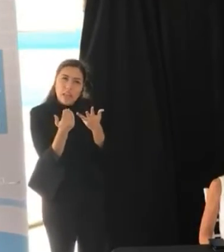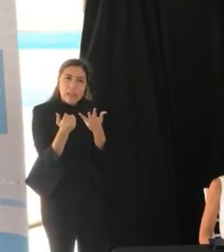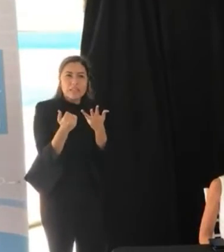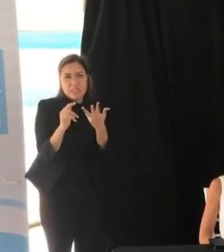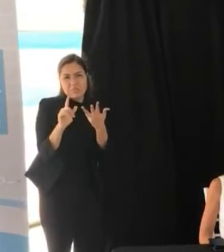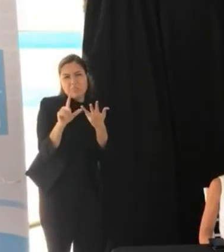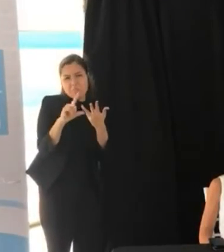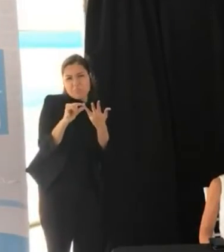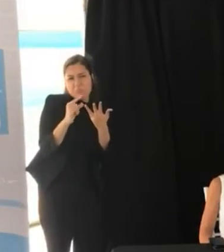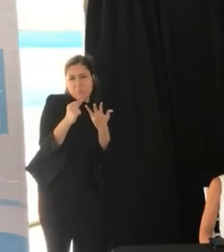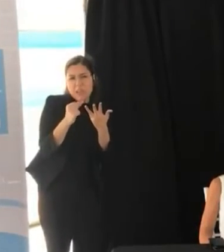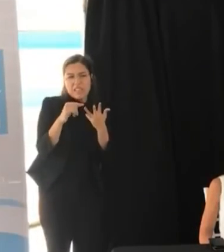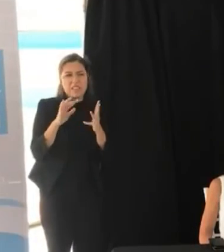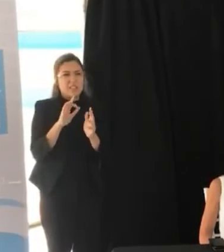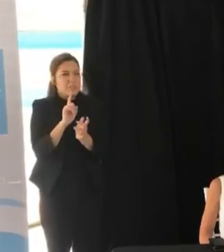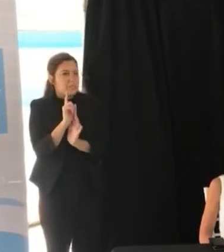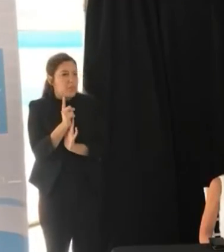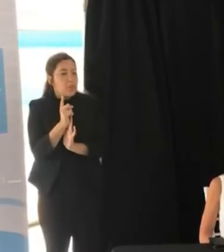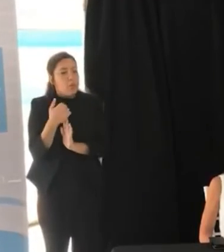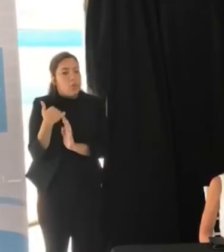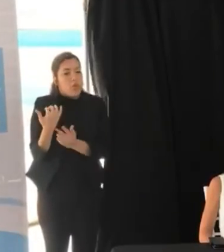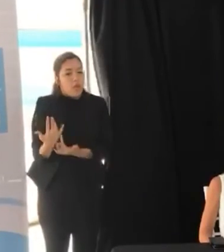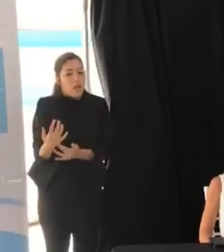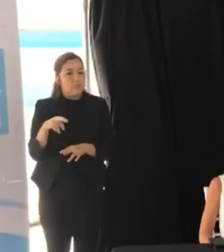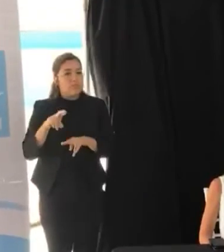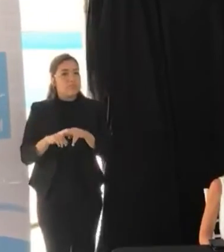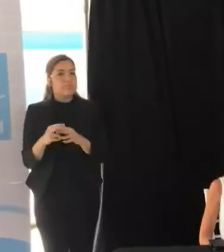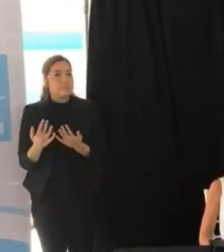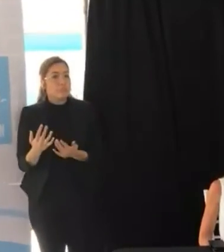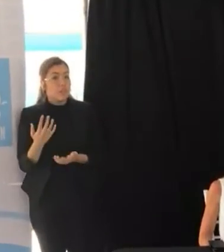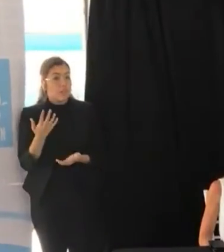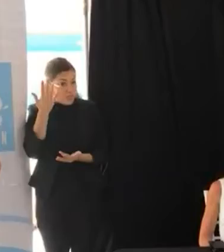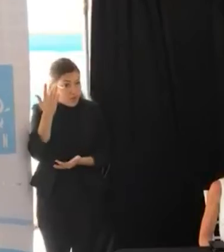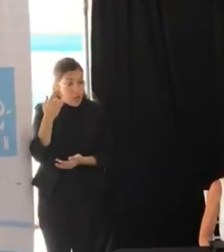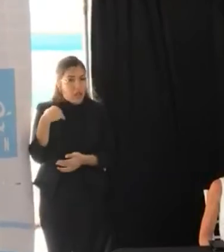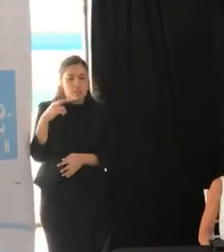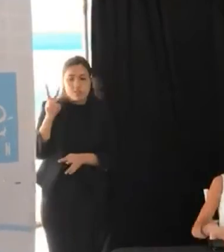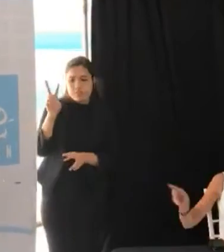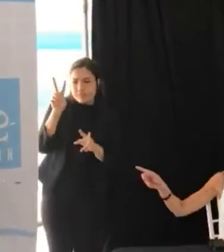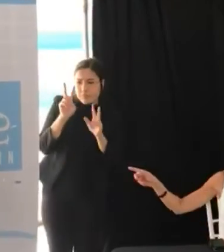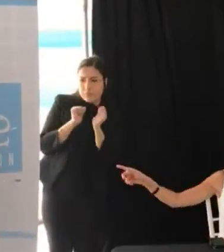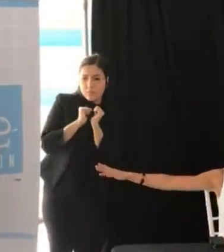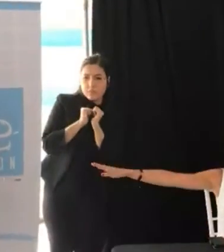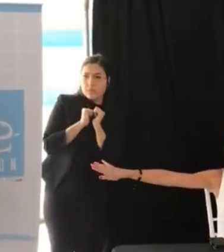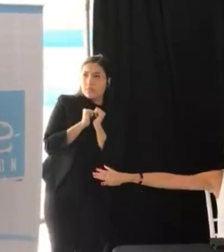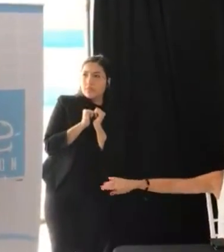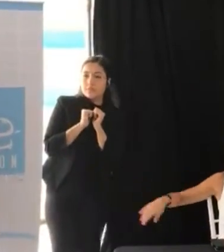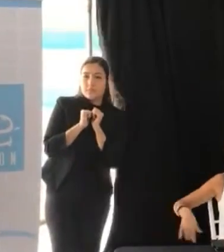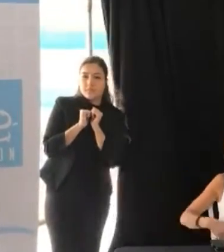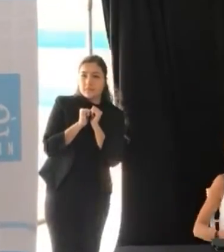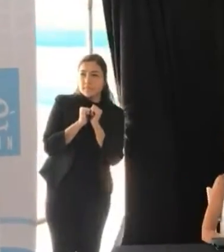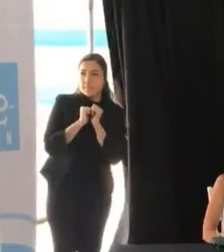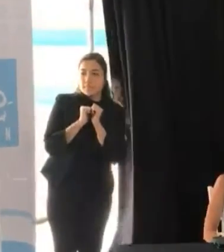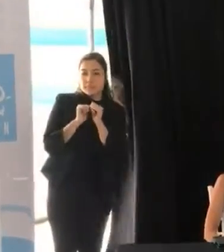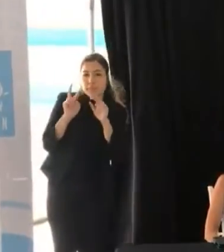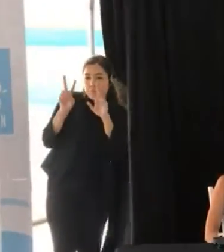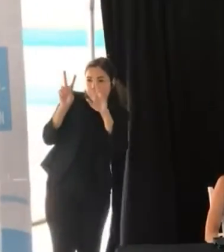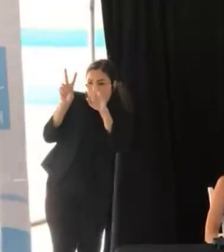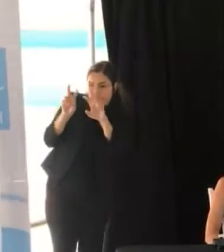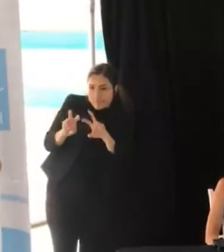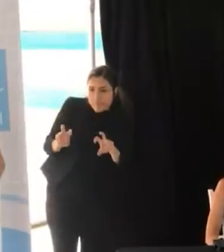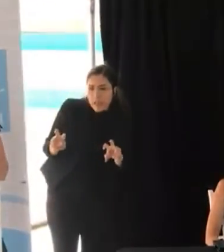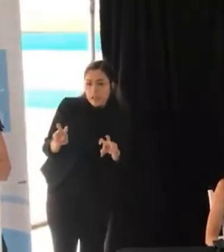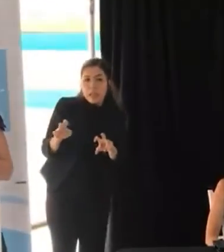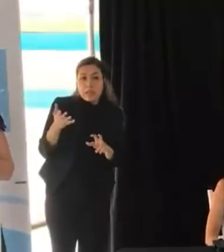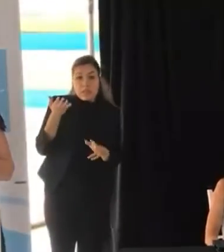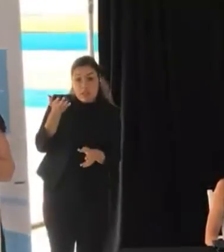que estar en un área de observación? Porque tenemos que ver si no hay ninguna reacción de la vacuna, tenemos que ver si esa persona, por diferentes razones,